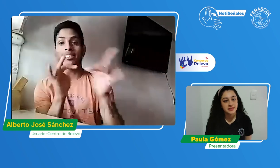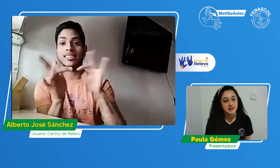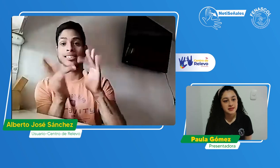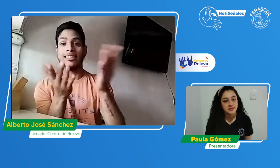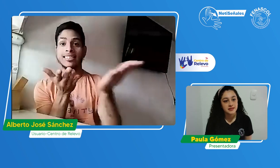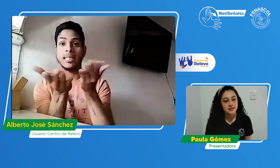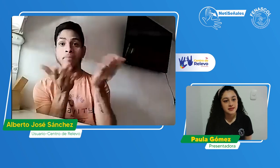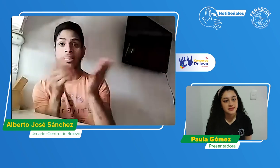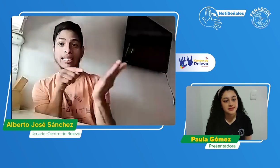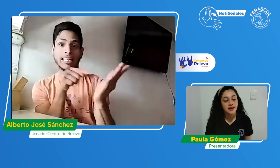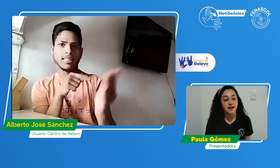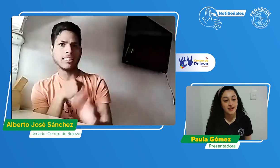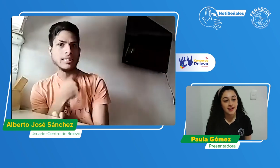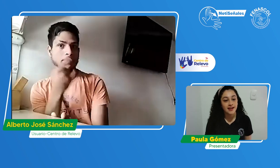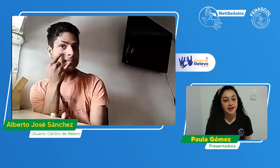atención